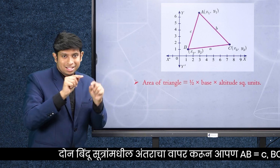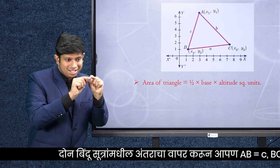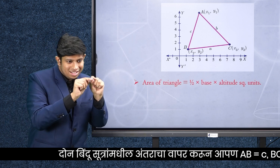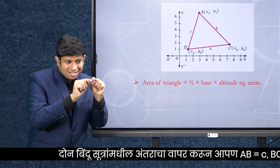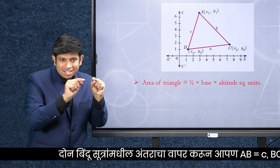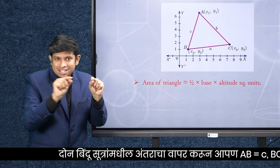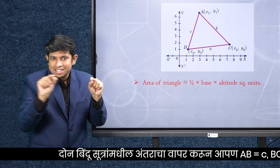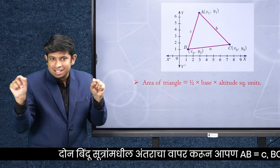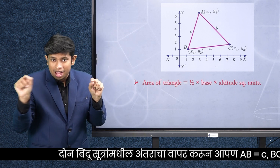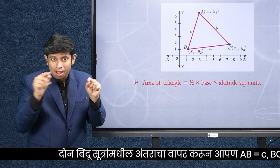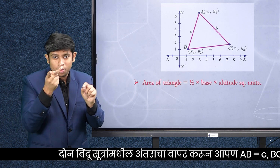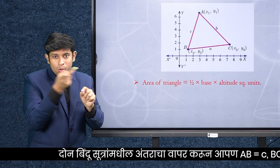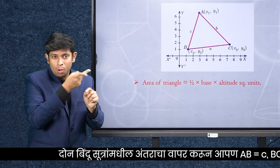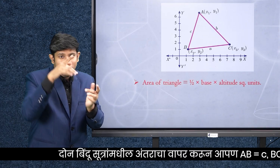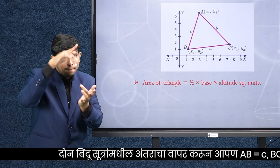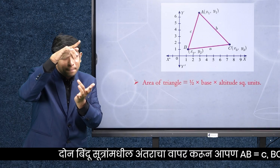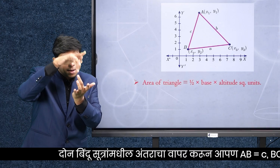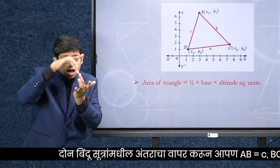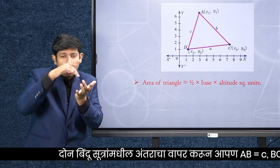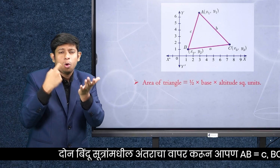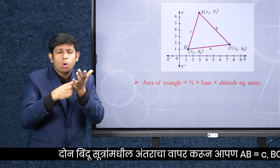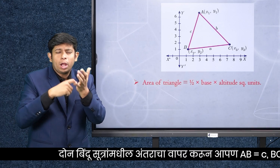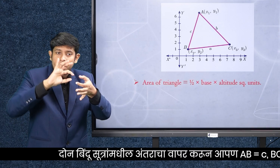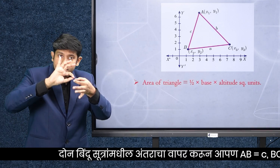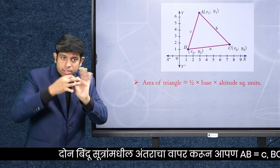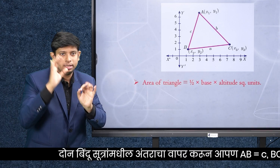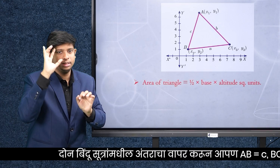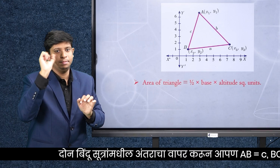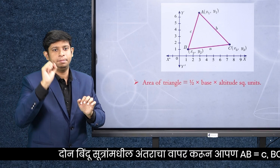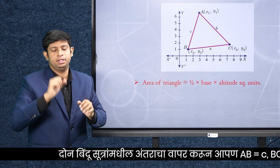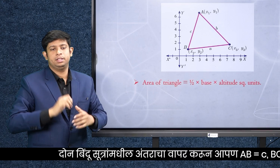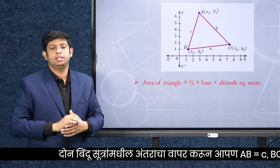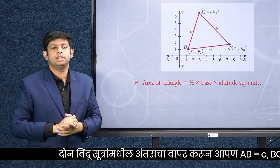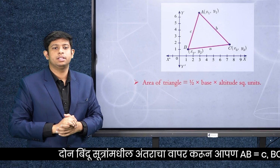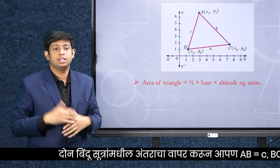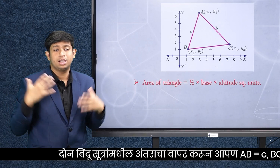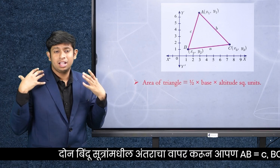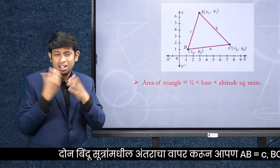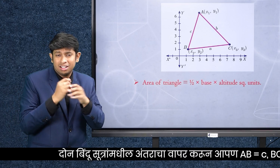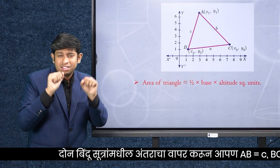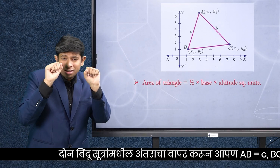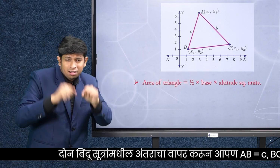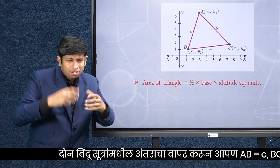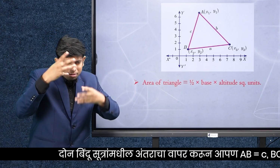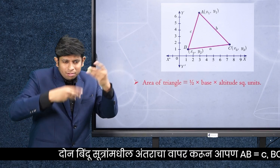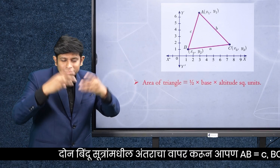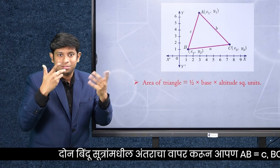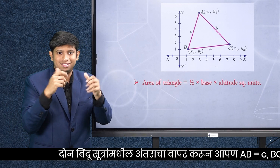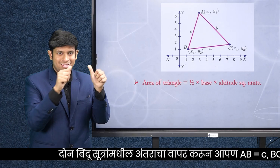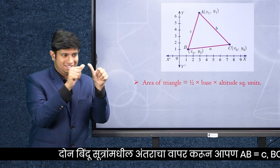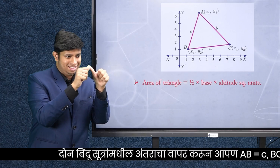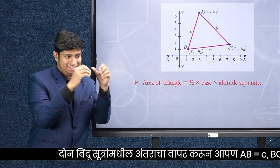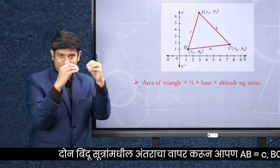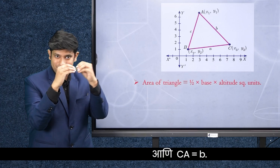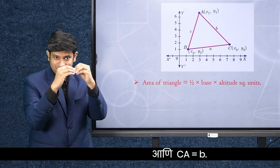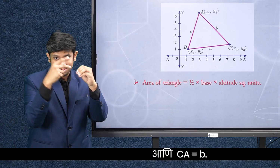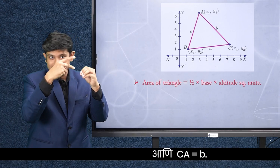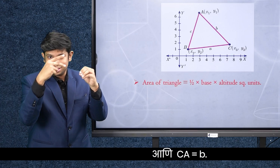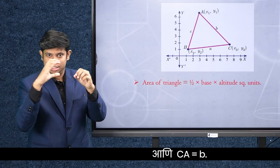2 बिंदू सूत्रांमधील अंतराचा वापर करून आपण AB इज इक्वल टू C, BC इक्वल टू A आणि